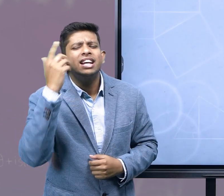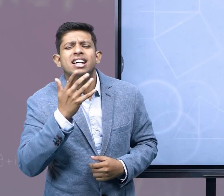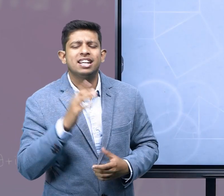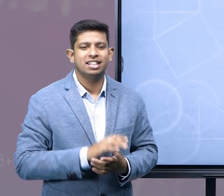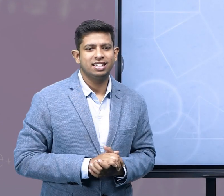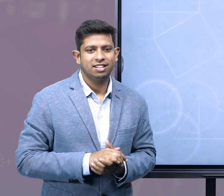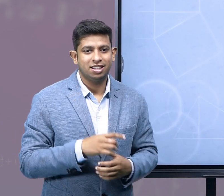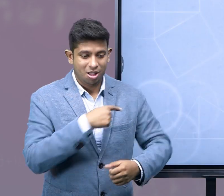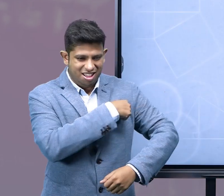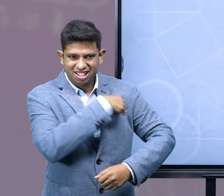थर्मामीटर के बारे में सोचिए।